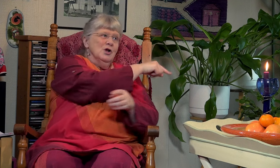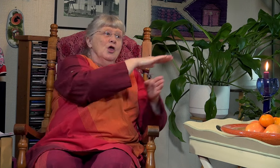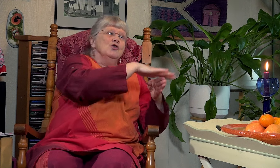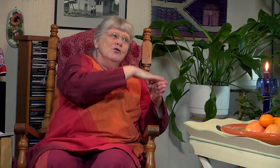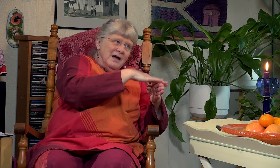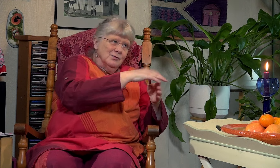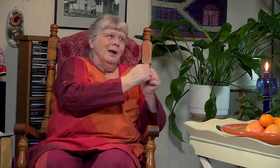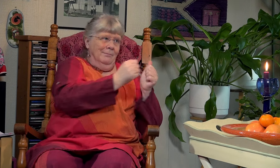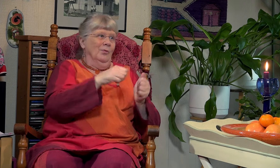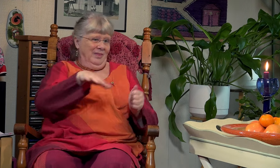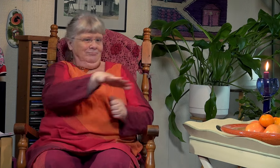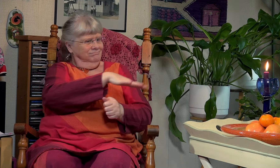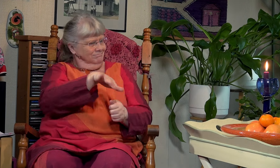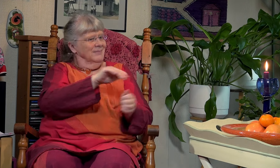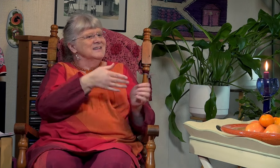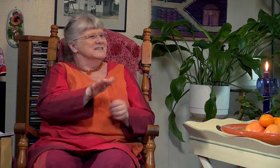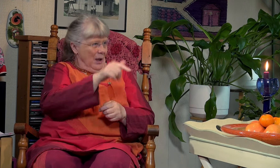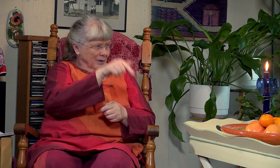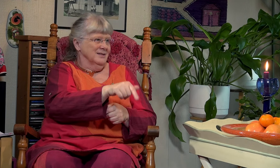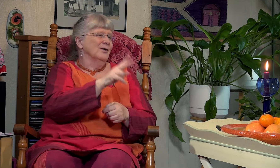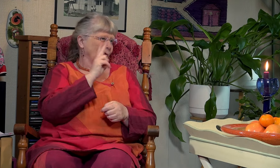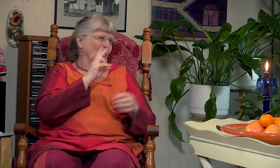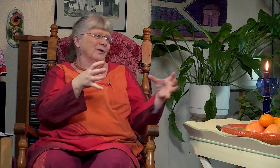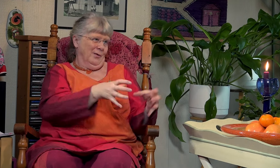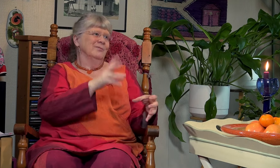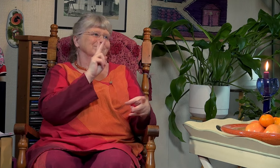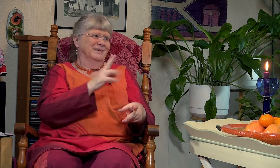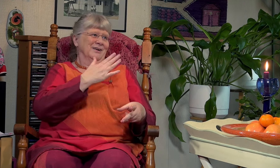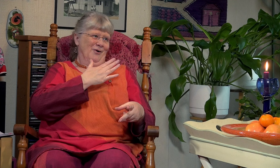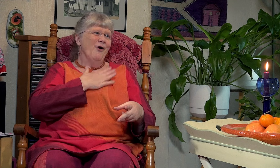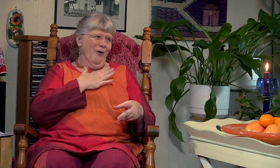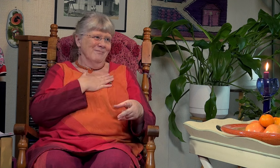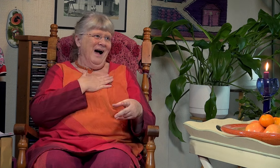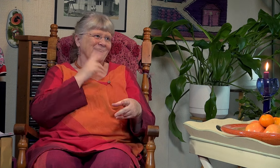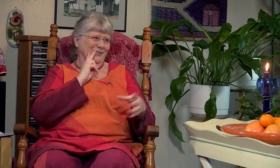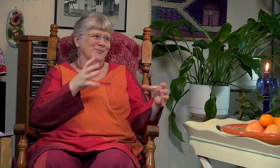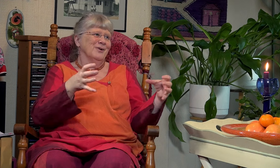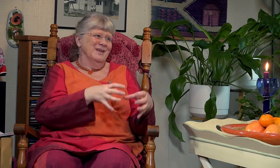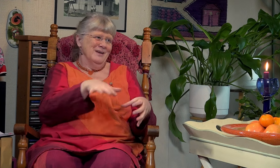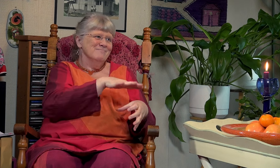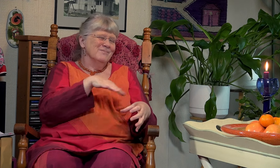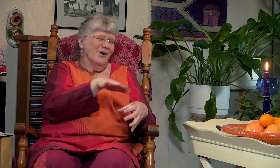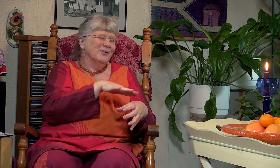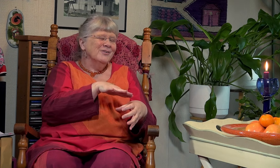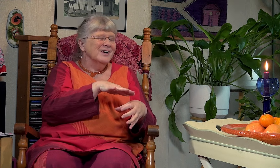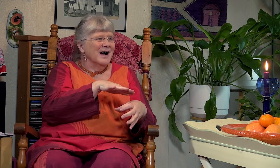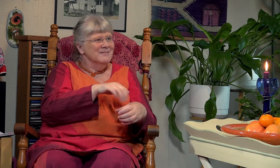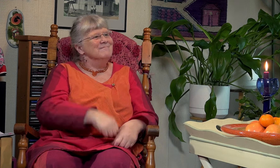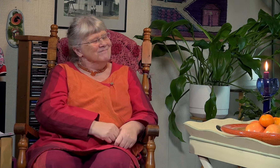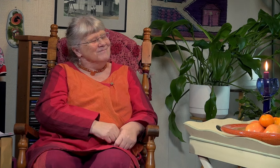semmoista yhteistä toimintaa. Joskus toki käytiin myös Jyväskylässä. Mutta se Säynät-Salon kuurojen yhteisö oli semmoinen